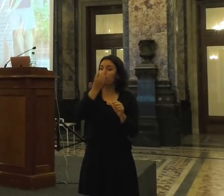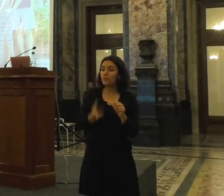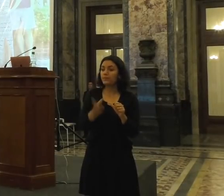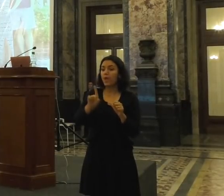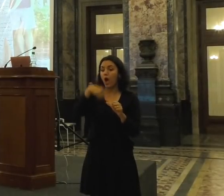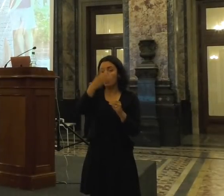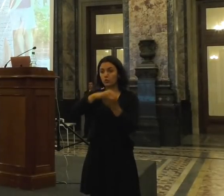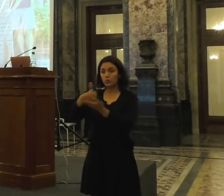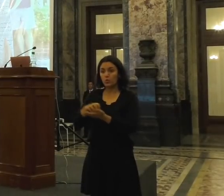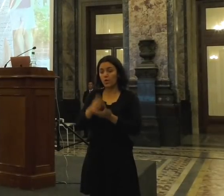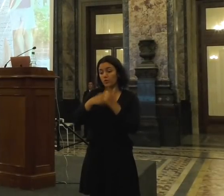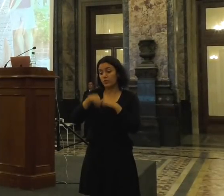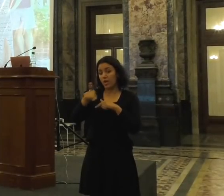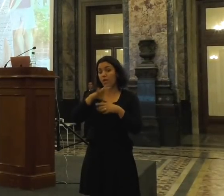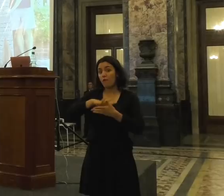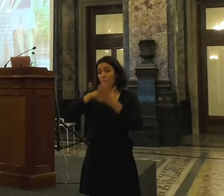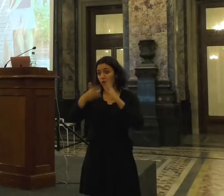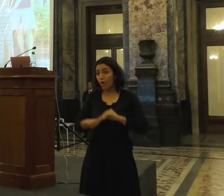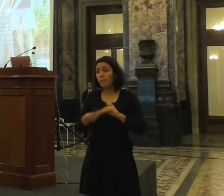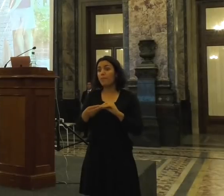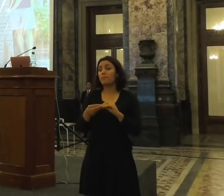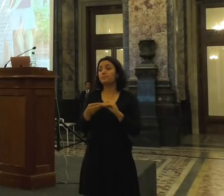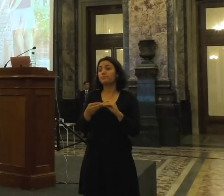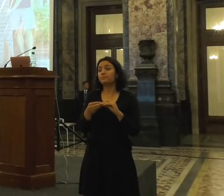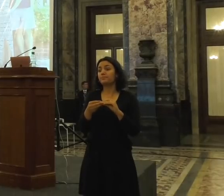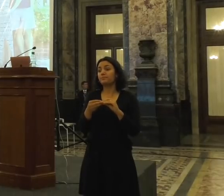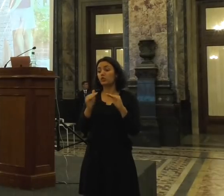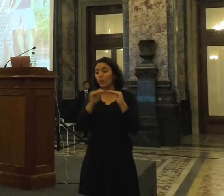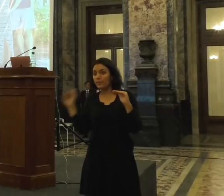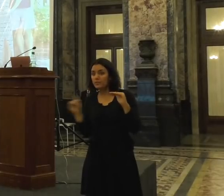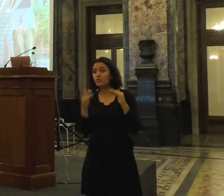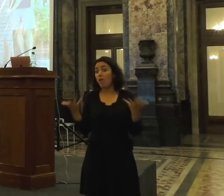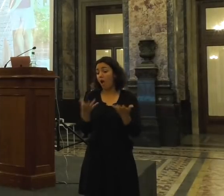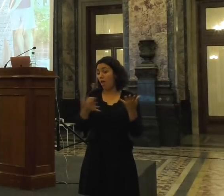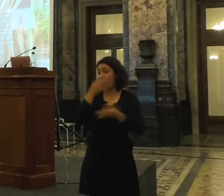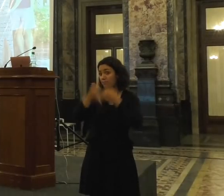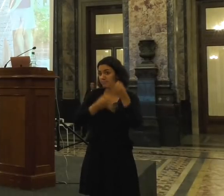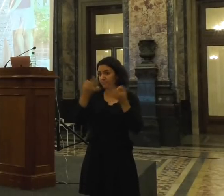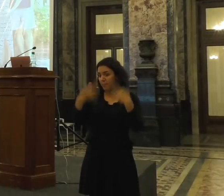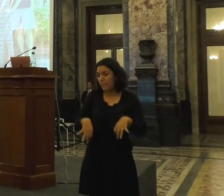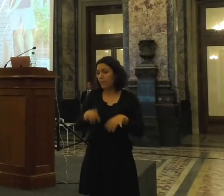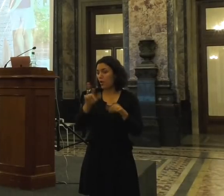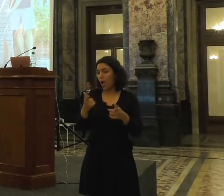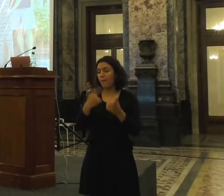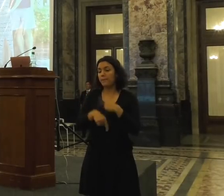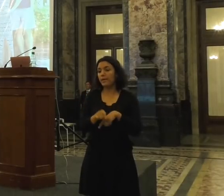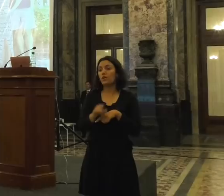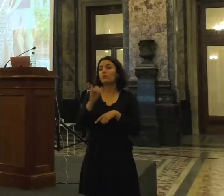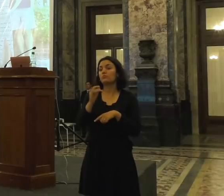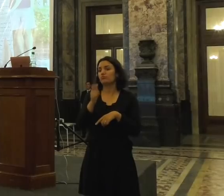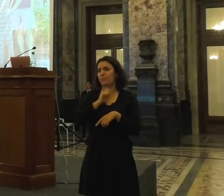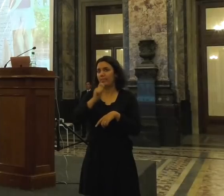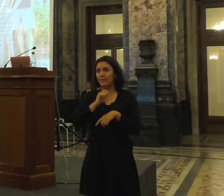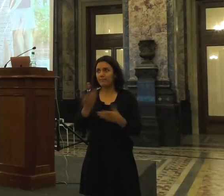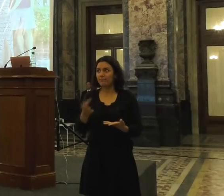tratado de explicar con un modelo de normalización que trabajamos mucho y la verdad es que todavía no tenemos una buena explicación. Entonces, sería mentir decir